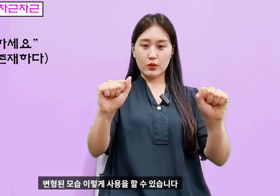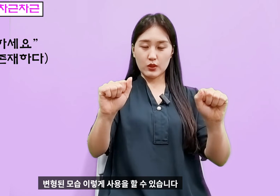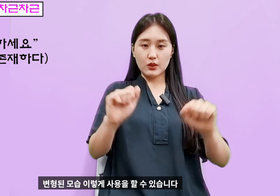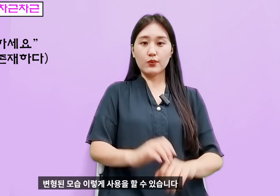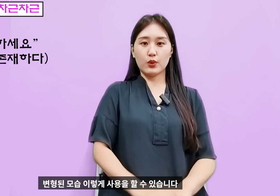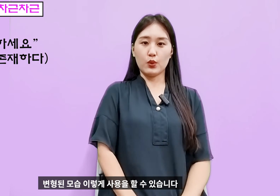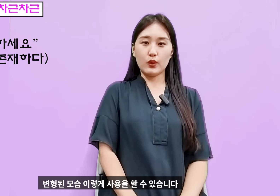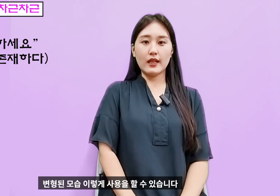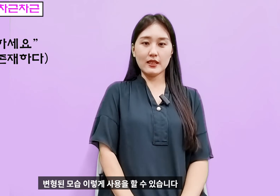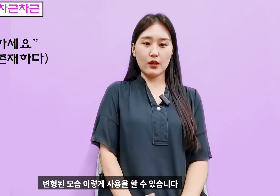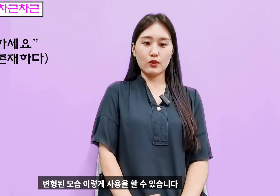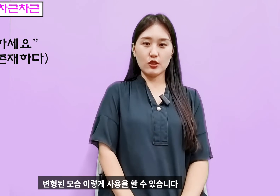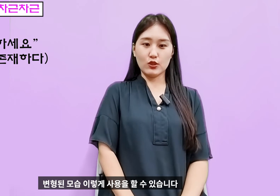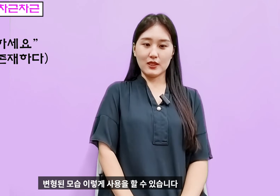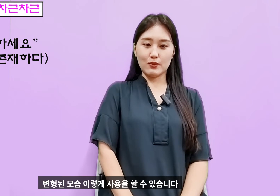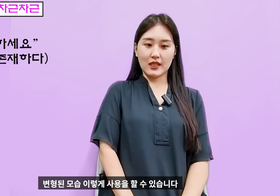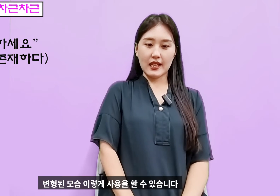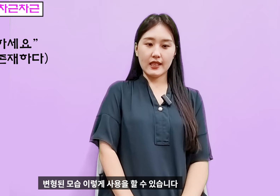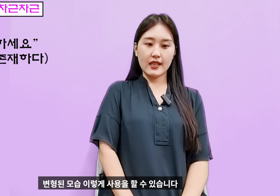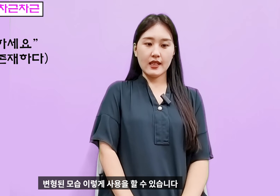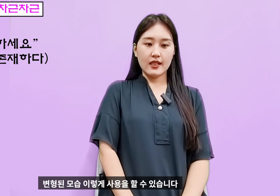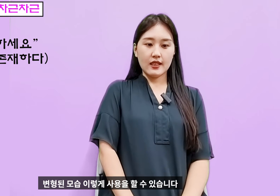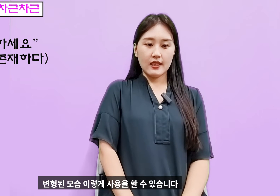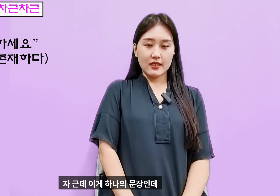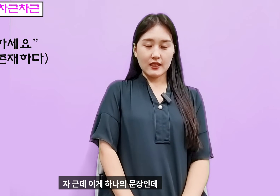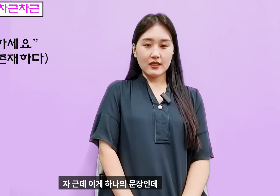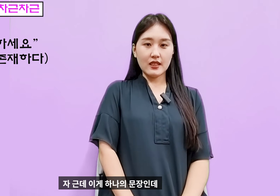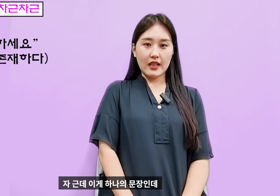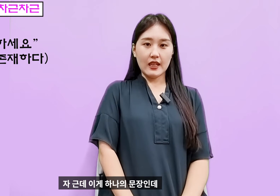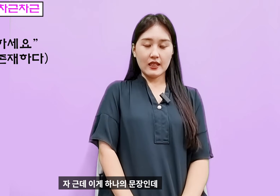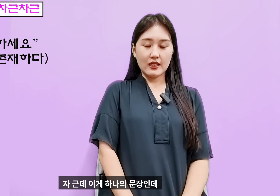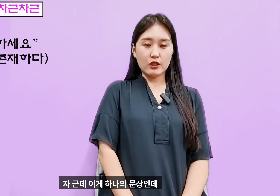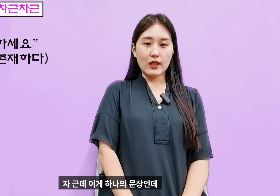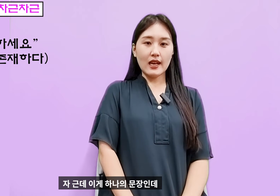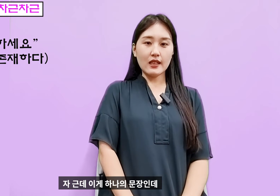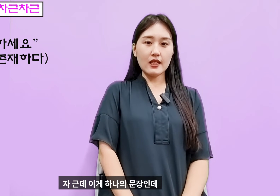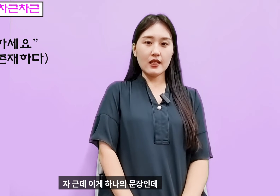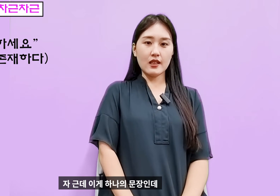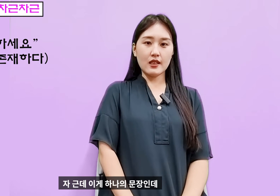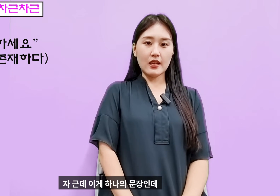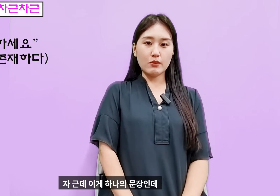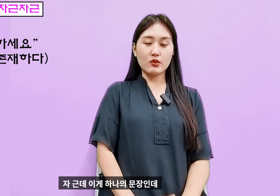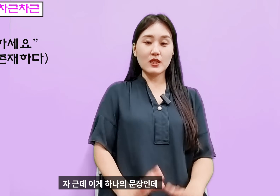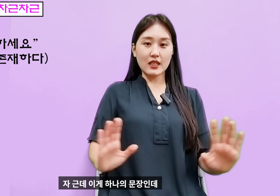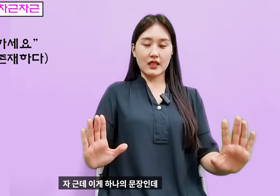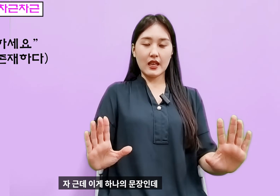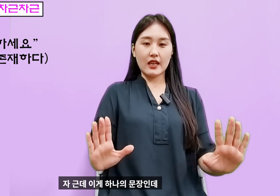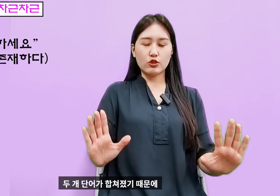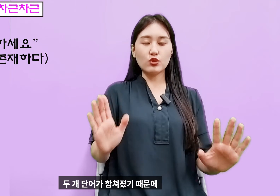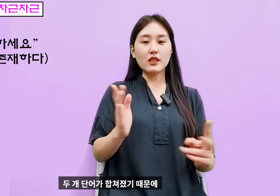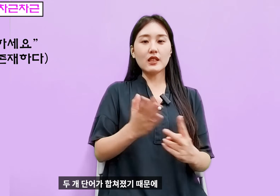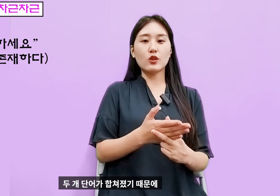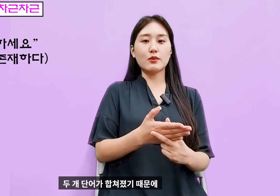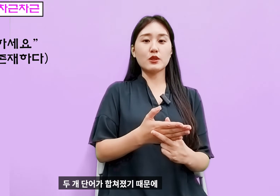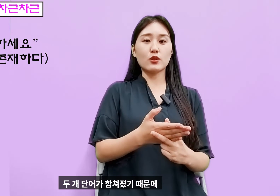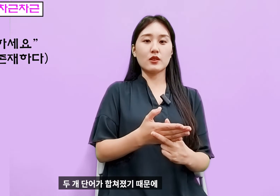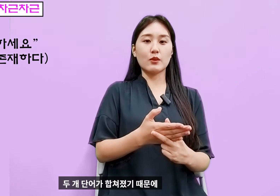모습 이렇게 사용을 할 수 있습니다. 자, 근데 이게 하나의 문장인데 두 개 단어가 합쳐졌기